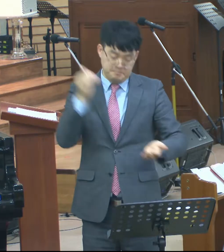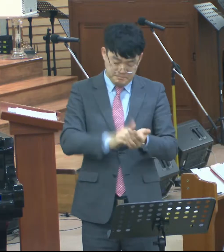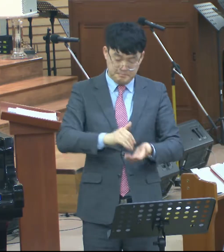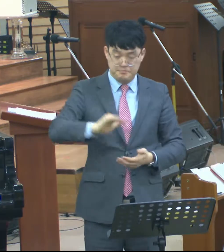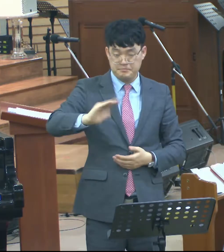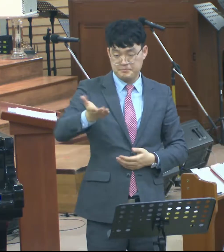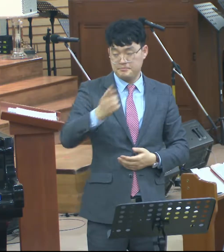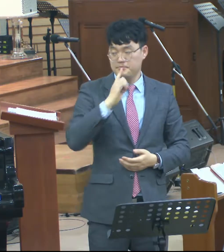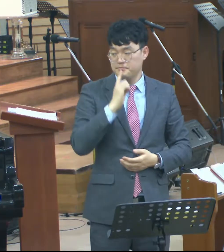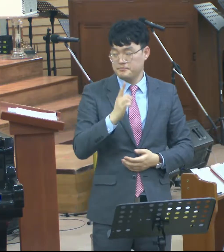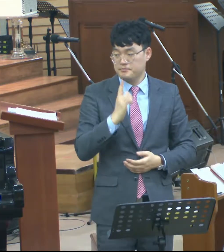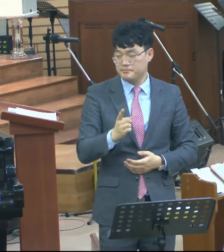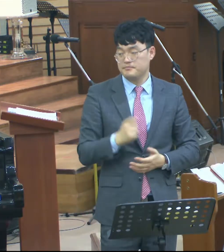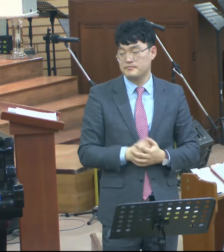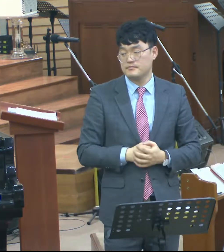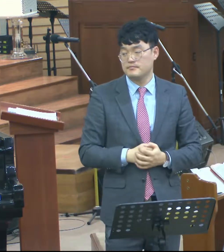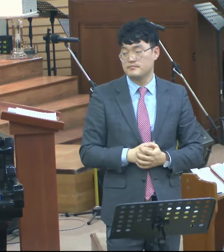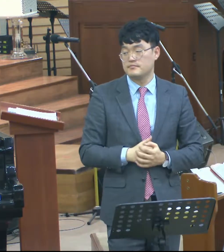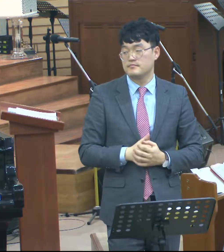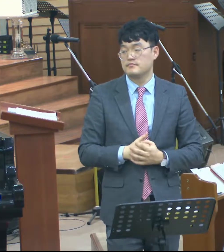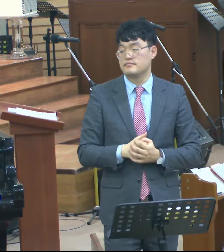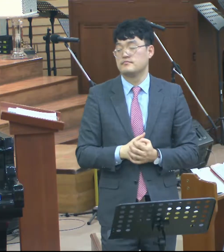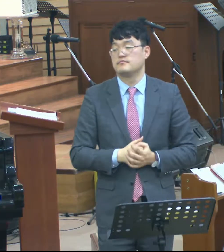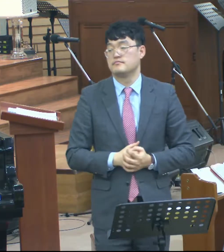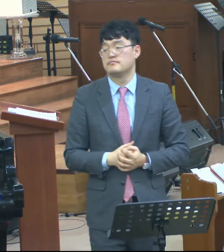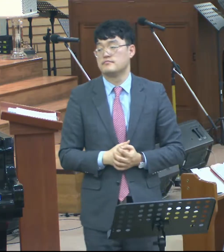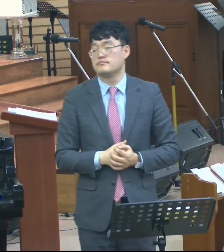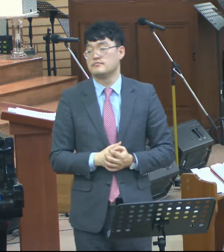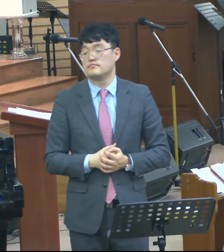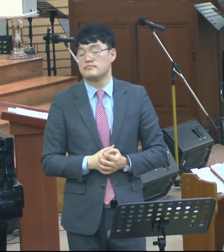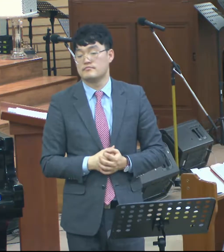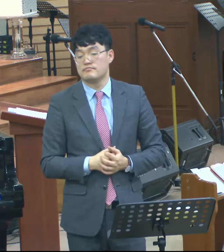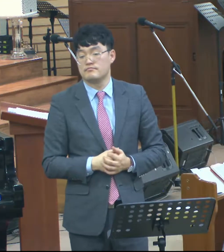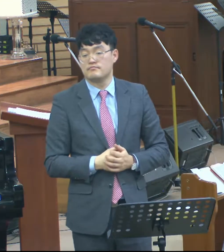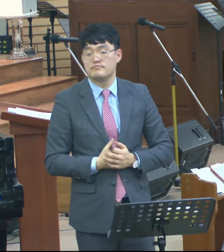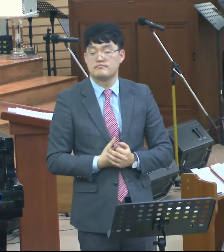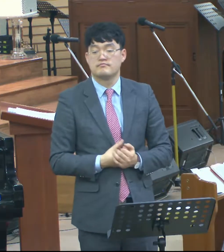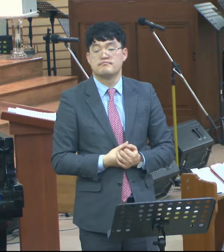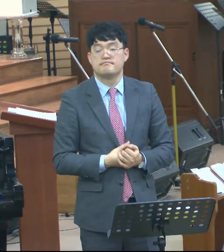희년에 이르러 돌아올지니 그것이 곧 그의 기업으로 돌아갈 것이니라.